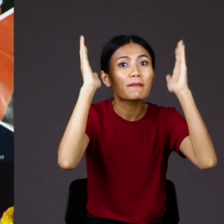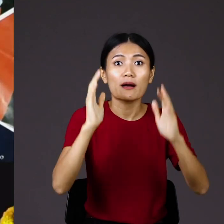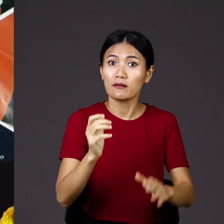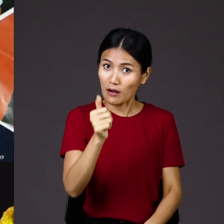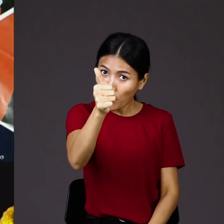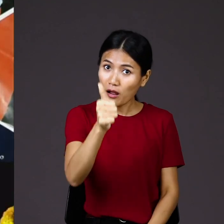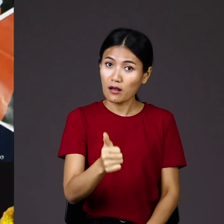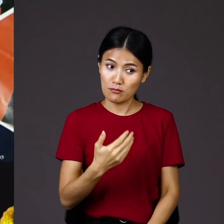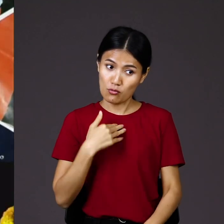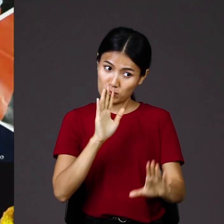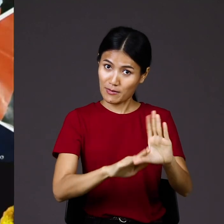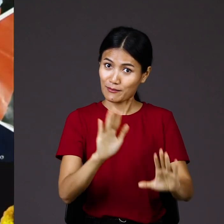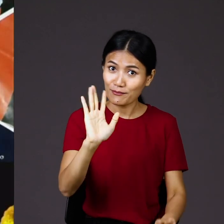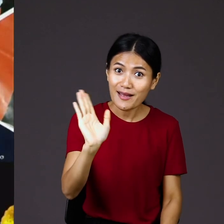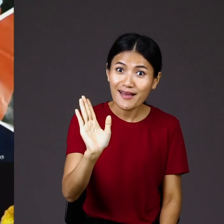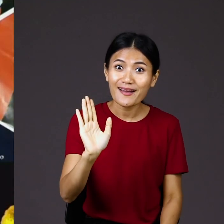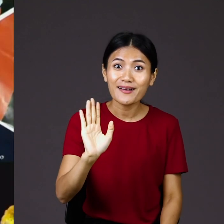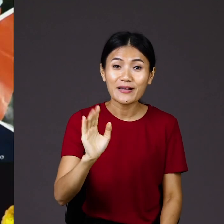งได้ครับ